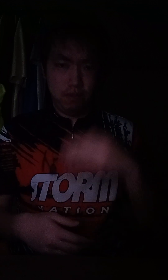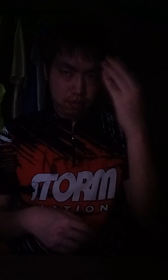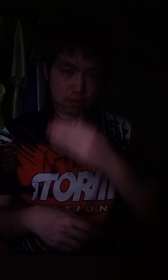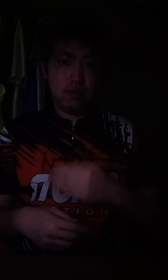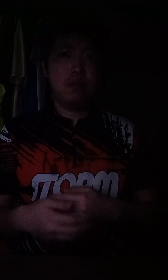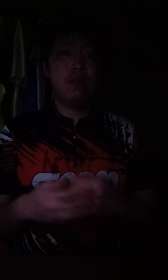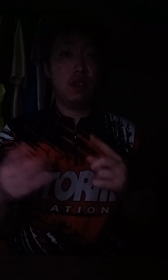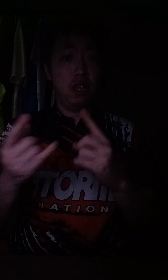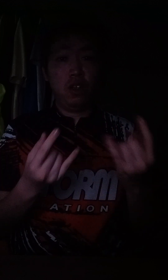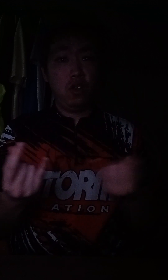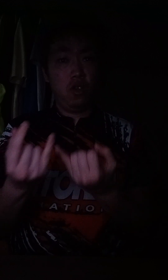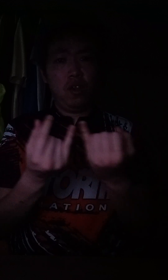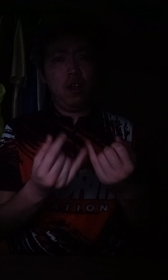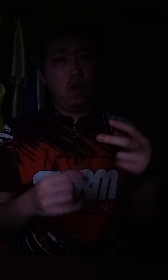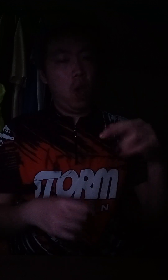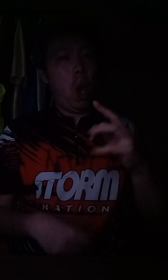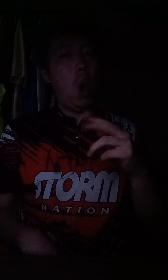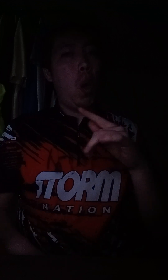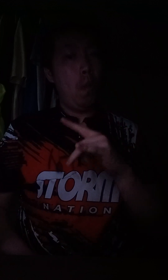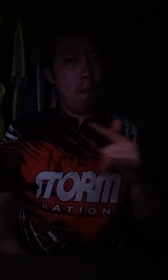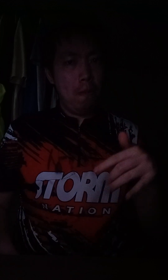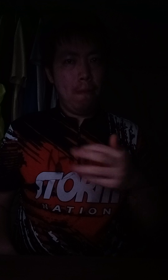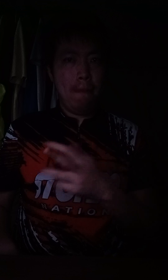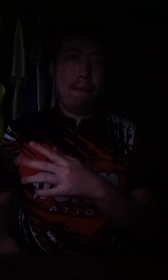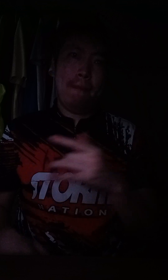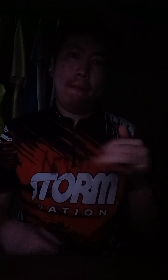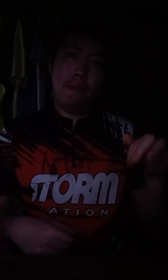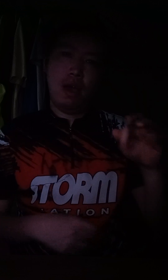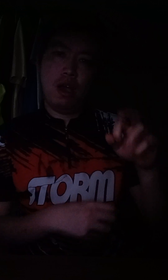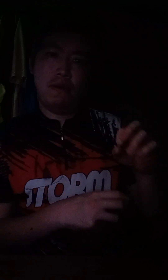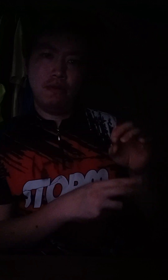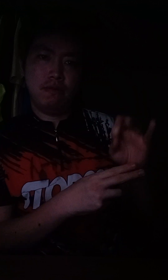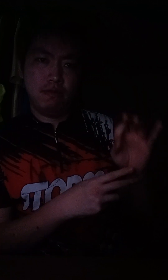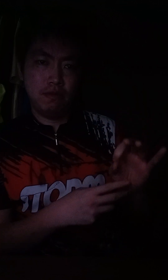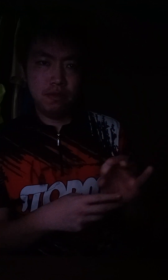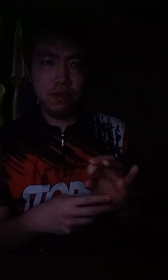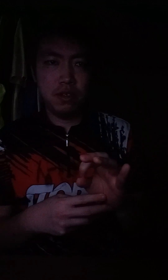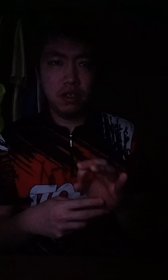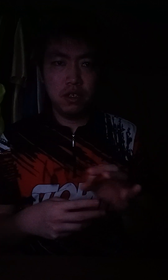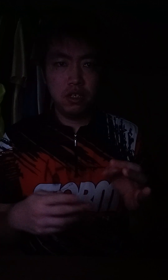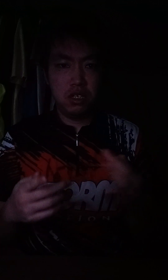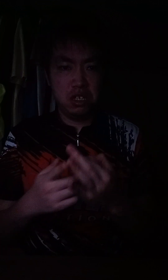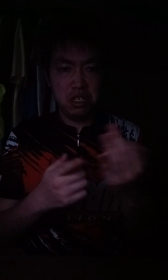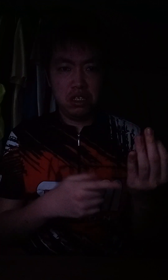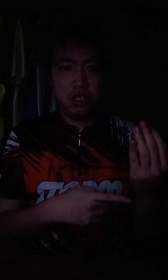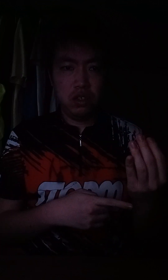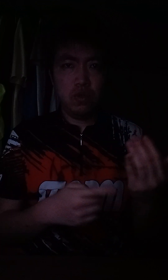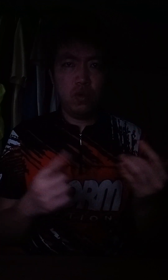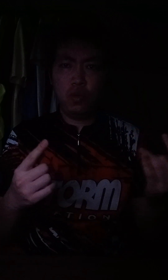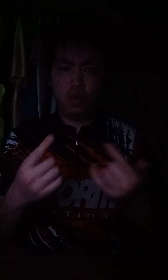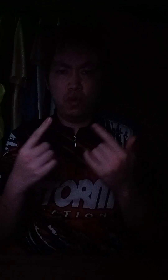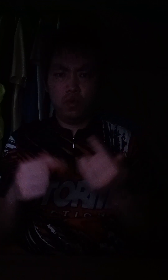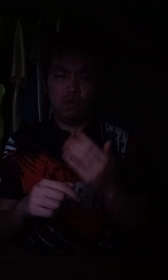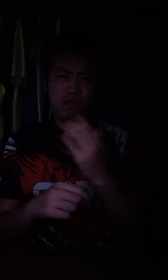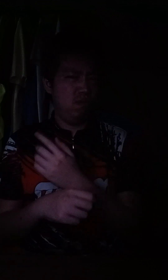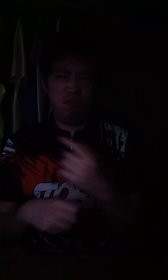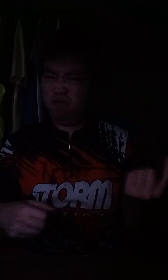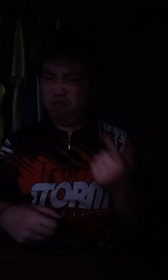다른 애들은 다 엄마나 아빠가 오는데 자기는 못 오니까.